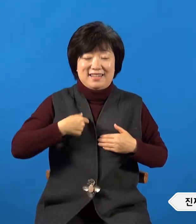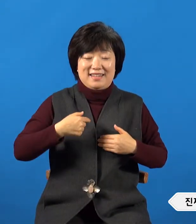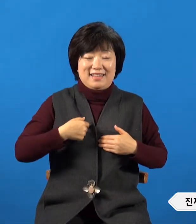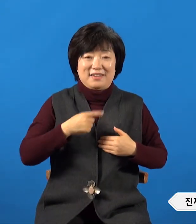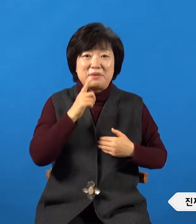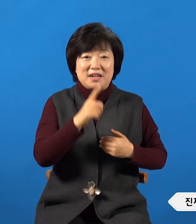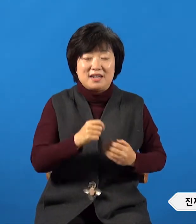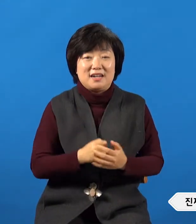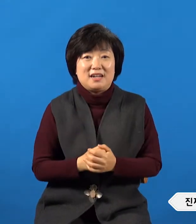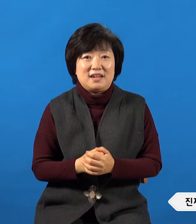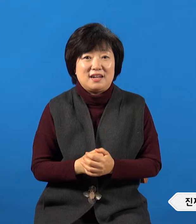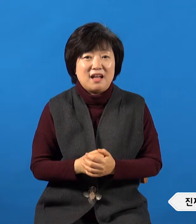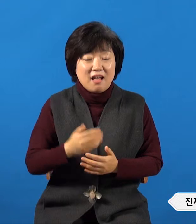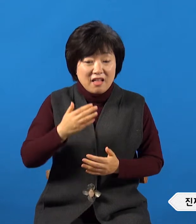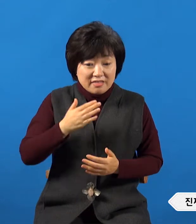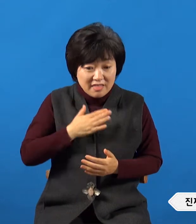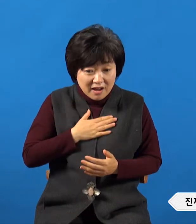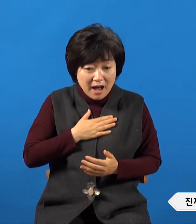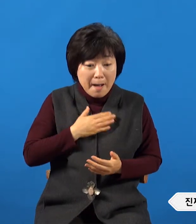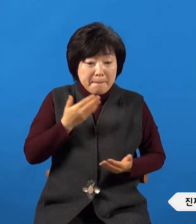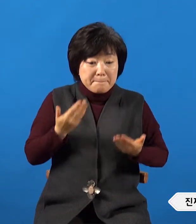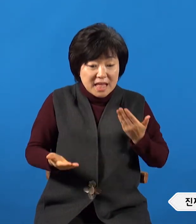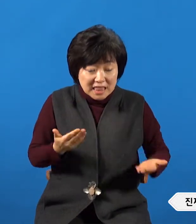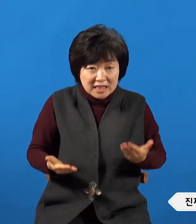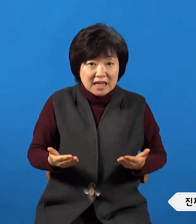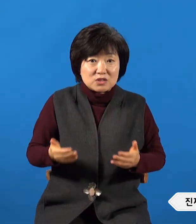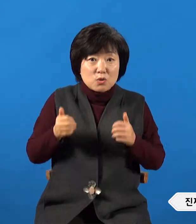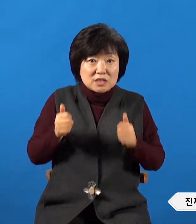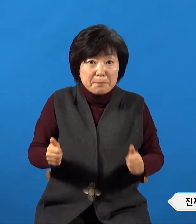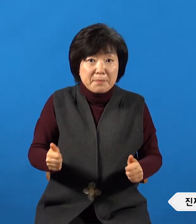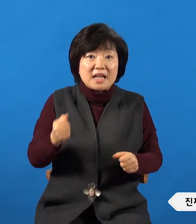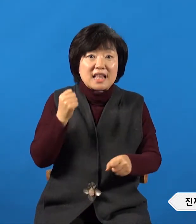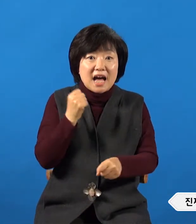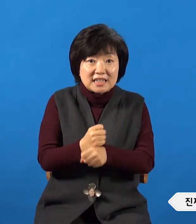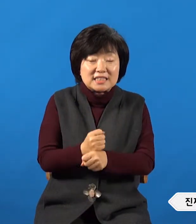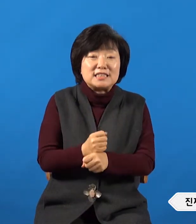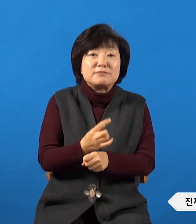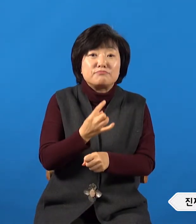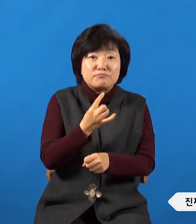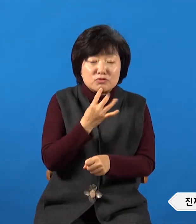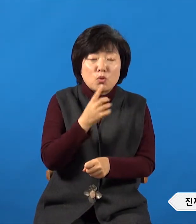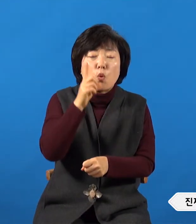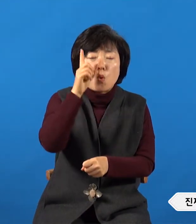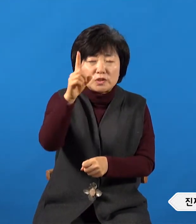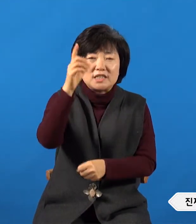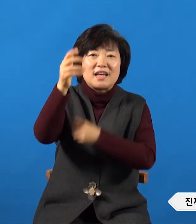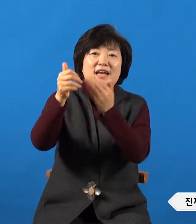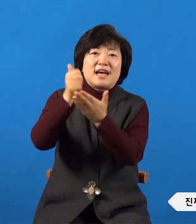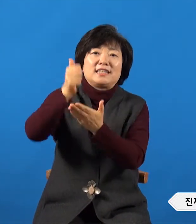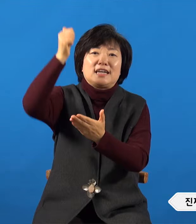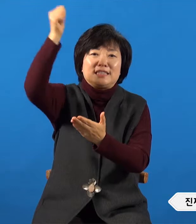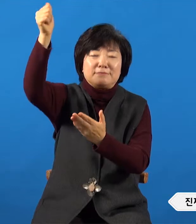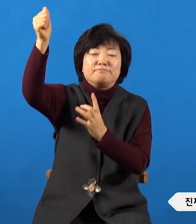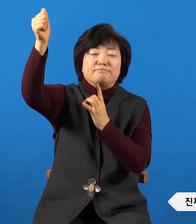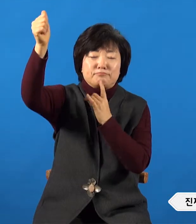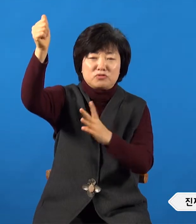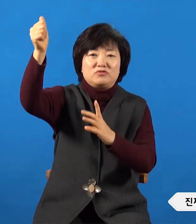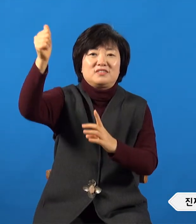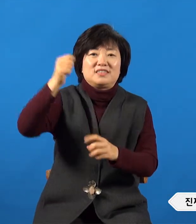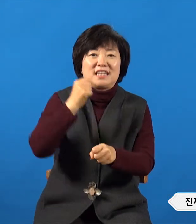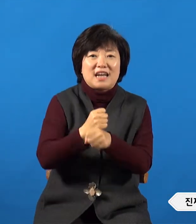라고 질문하고 계시며 우리를 판단하시고 심판하시는 그분은 하나님 한 분이시다